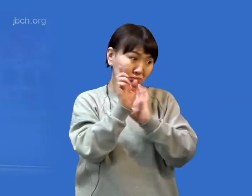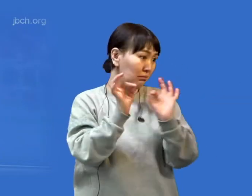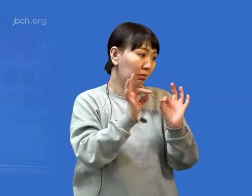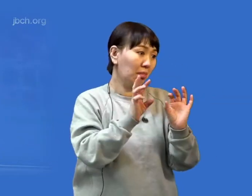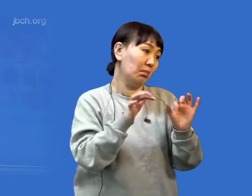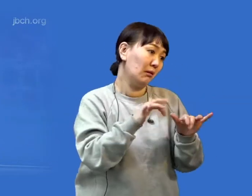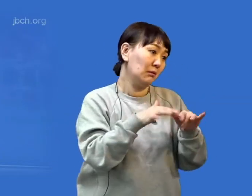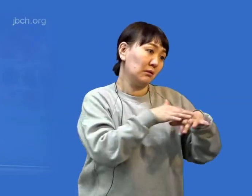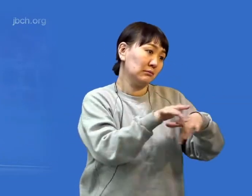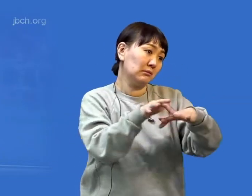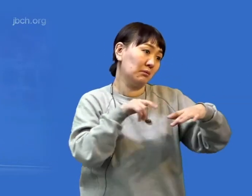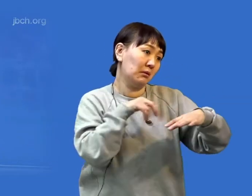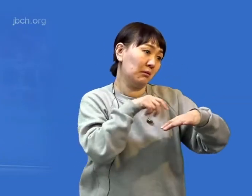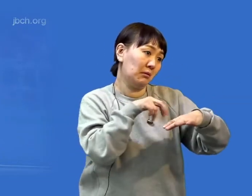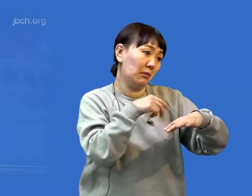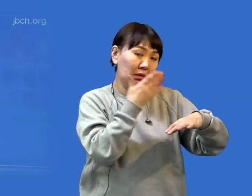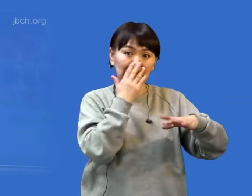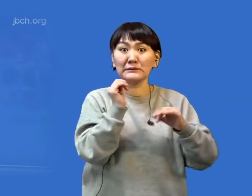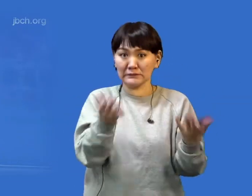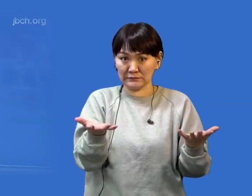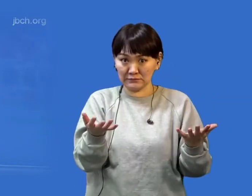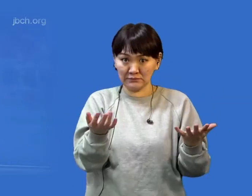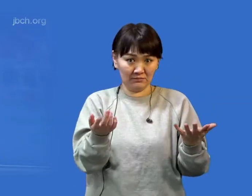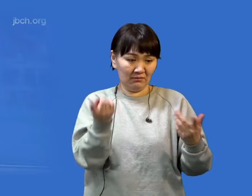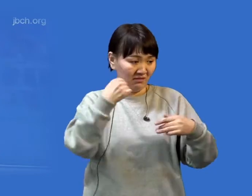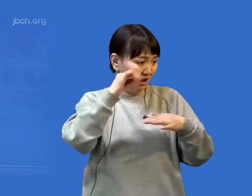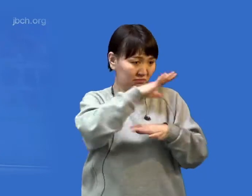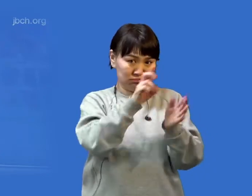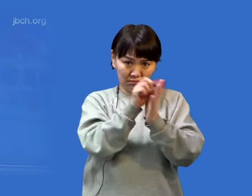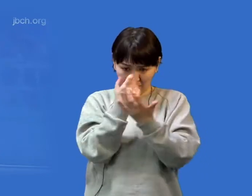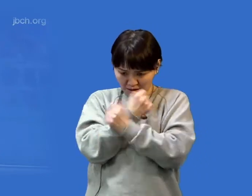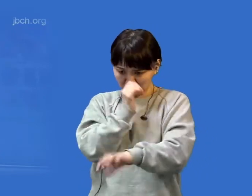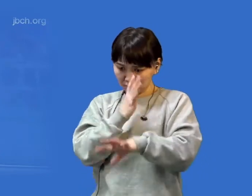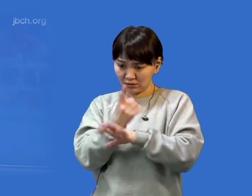40 жил бодлсон шиг эсвэл насан туршдаа бодлох юм.